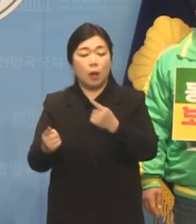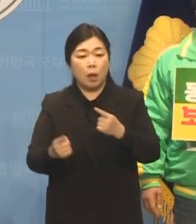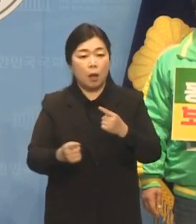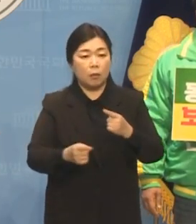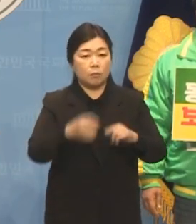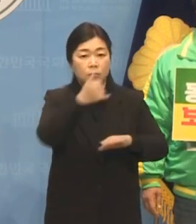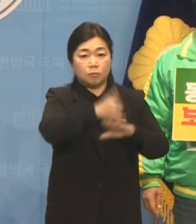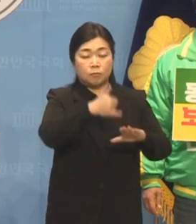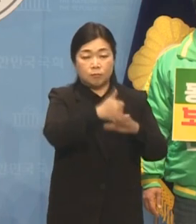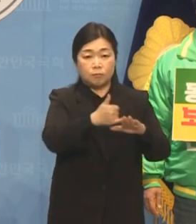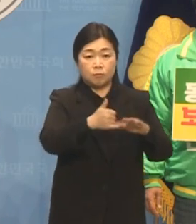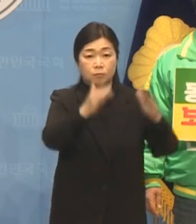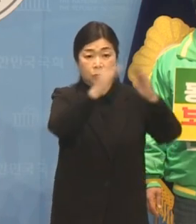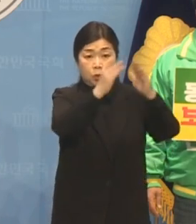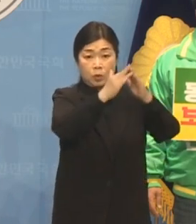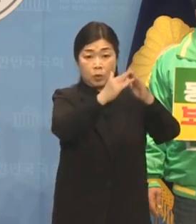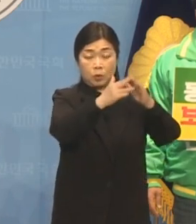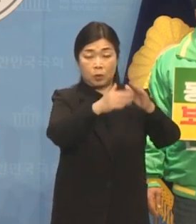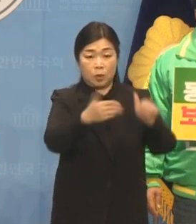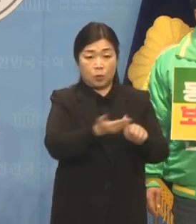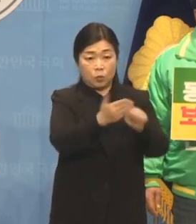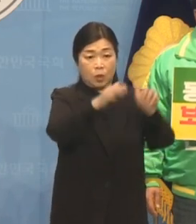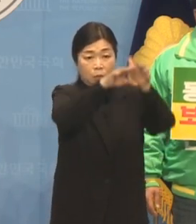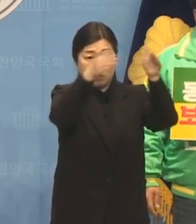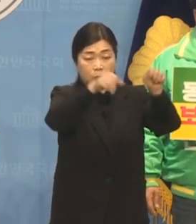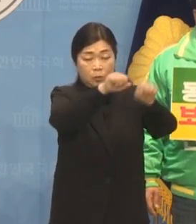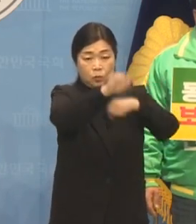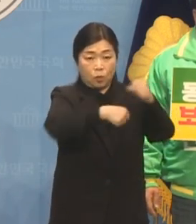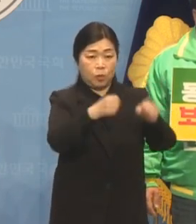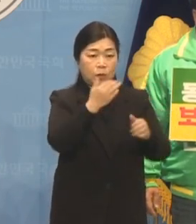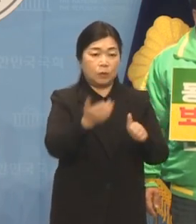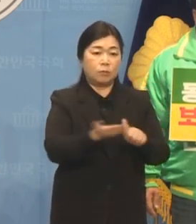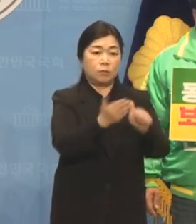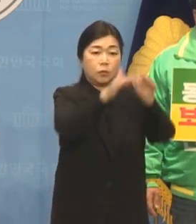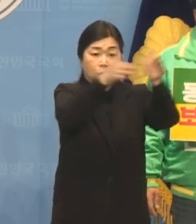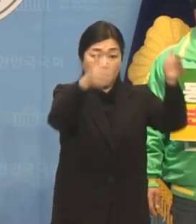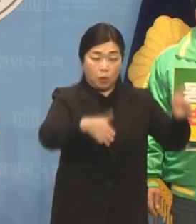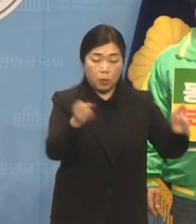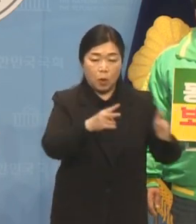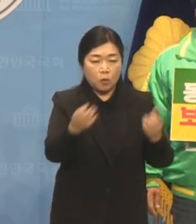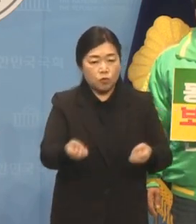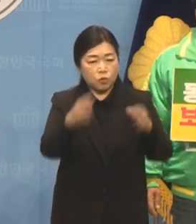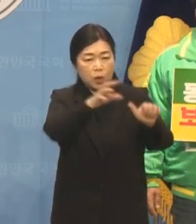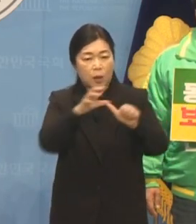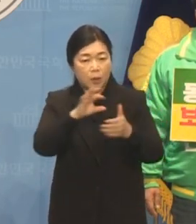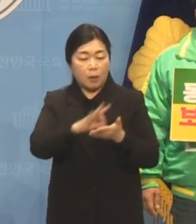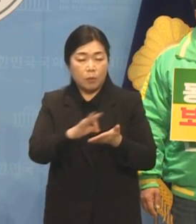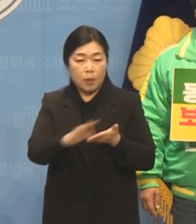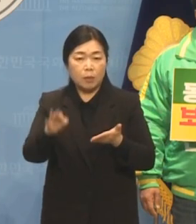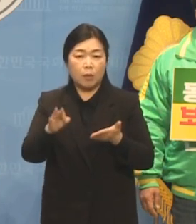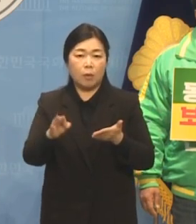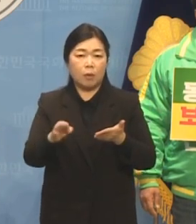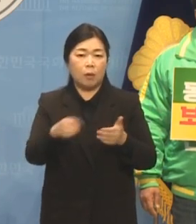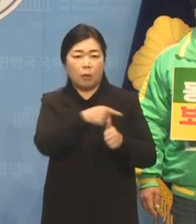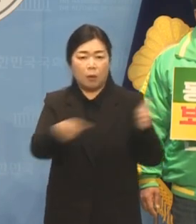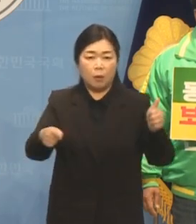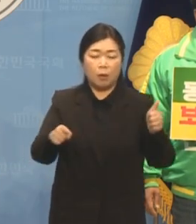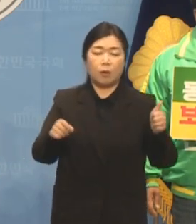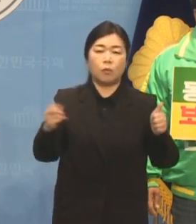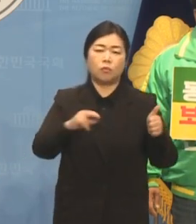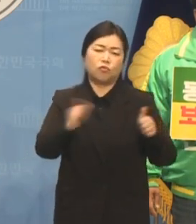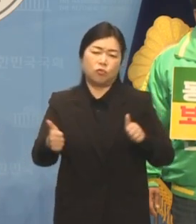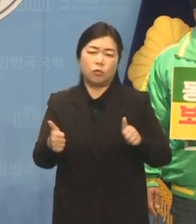그다음에 공장형 축산으로 고통받고 있는 동물들, 그다음에 축제에 이용되어서 살해당하는